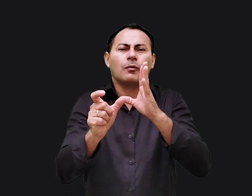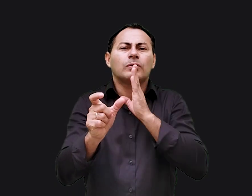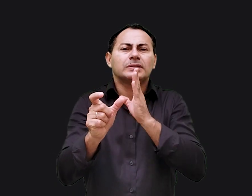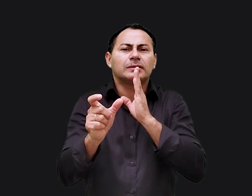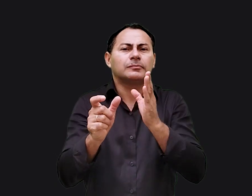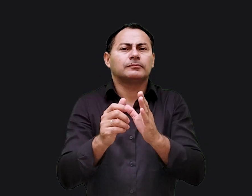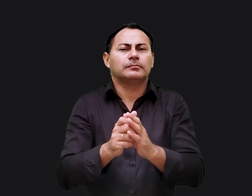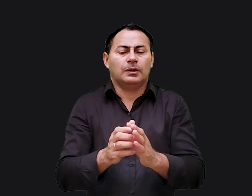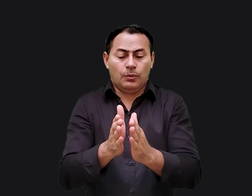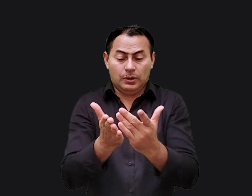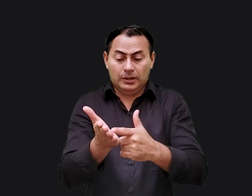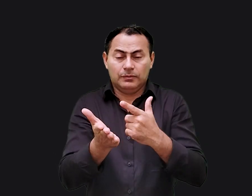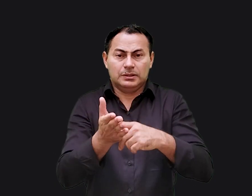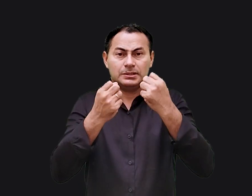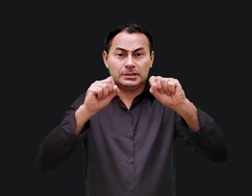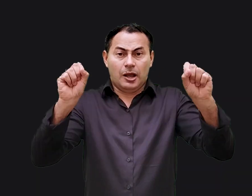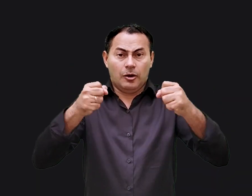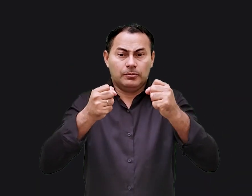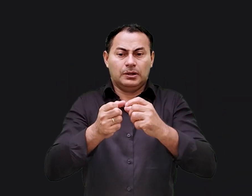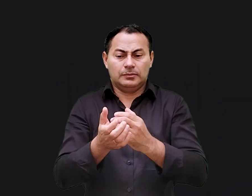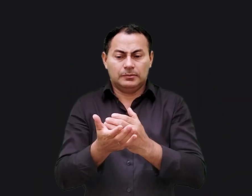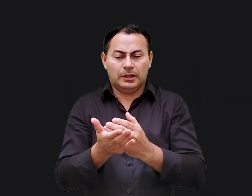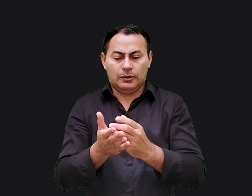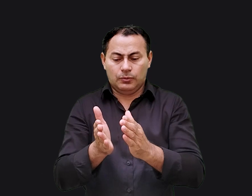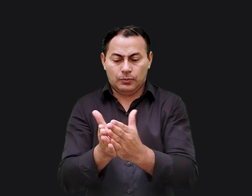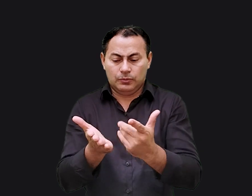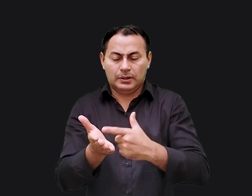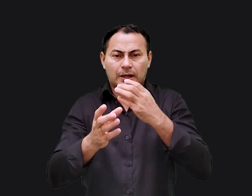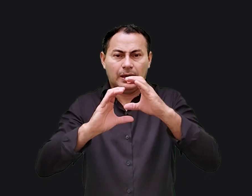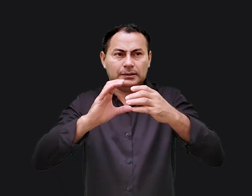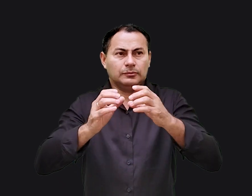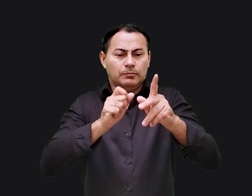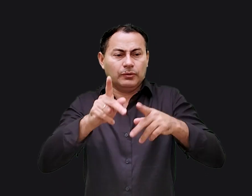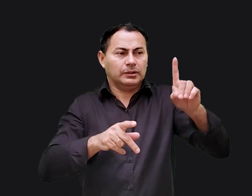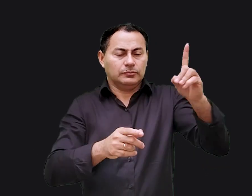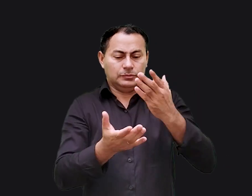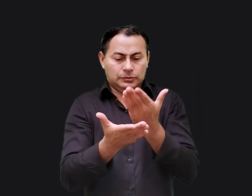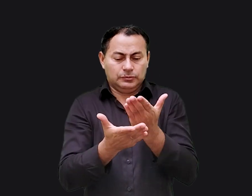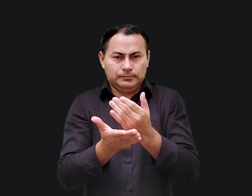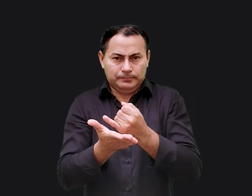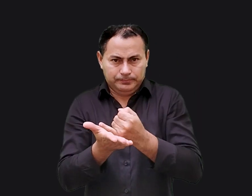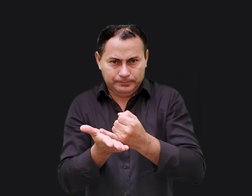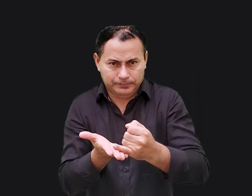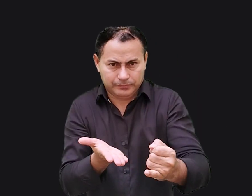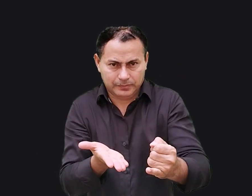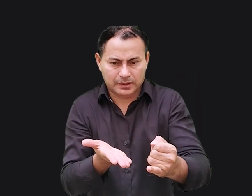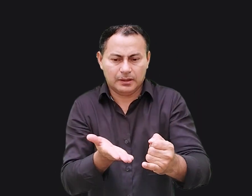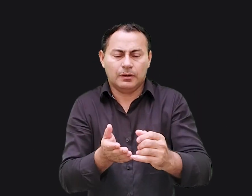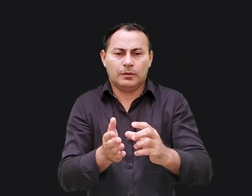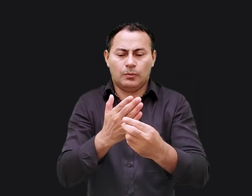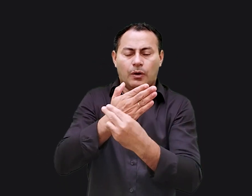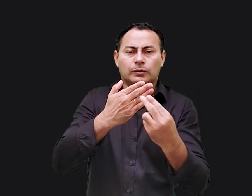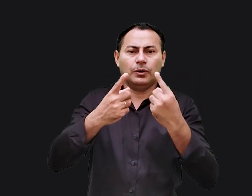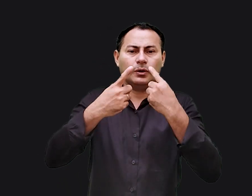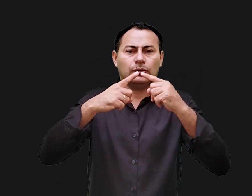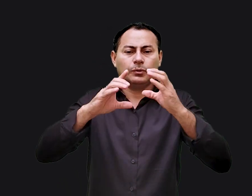tão conhecidas. O livro de Salmos foi inário do povo de Deus. No estudo introdutório que fizemos, vimos que o autor dos hinos,